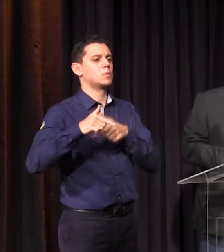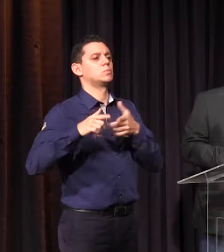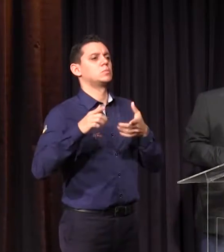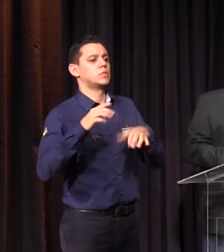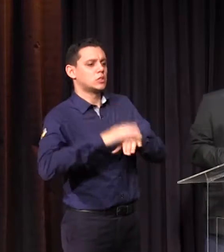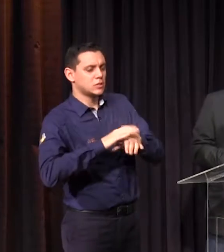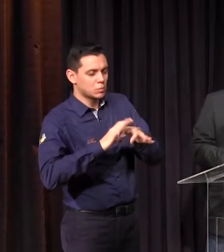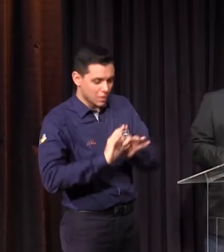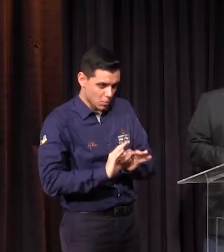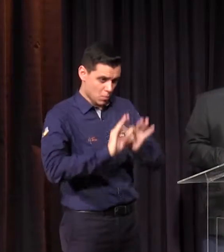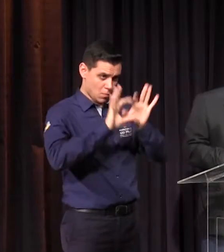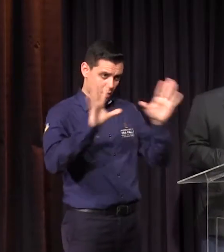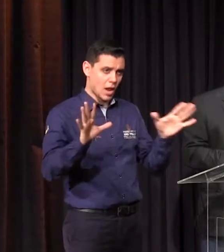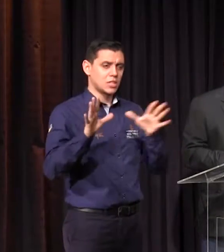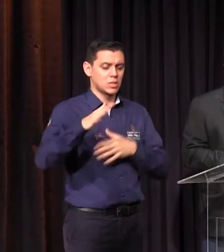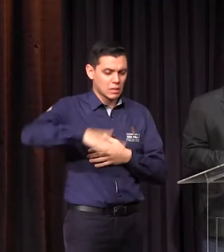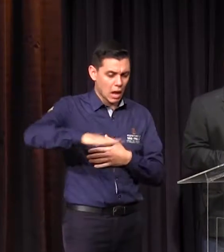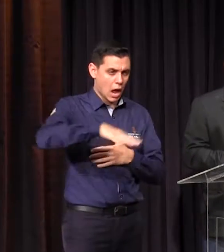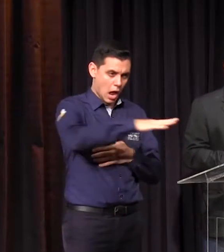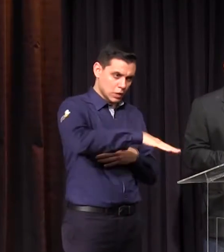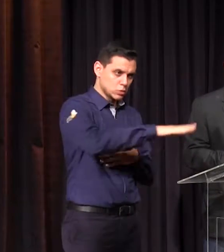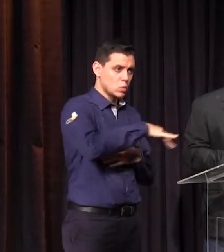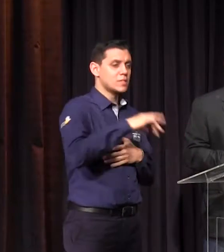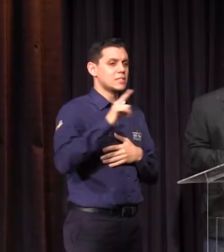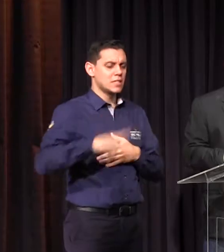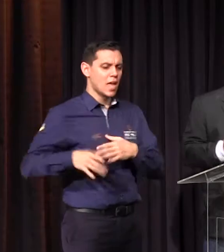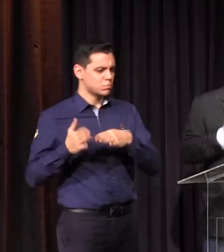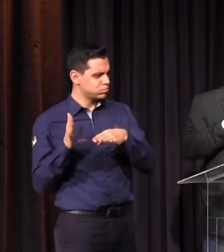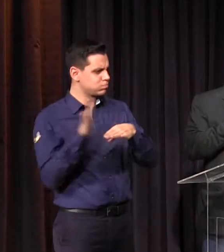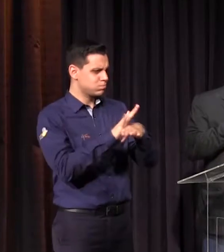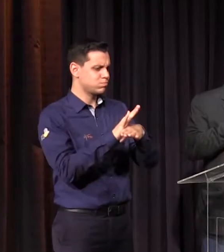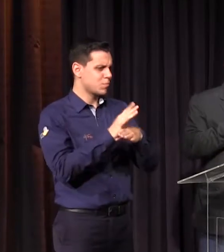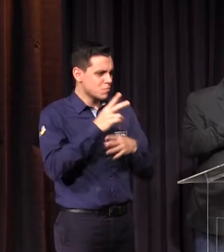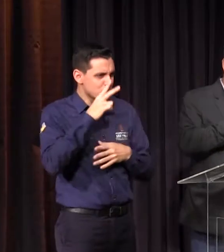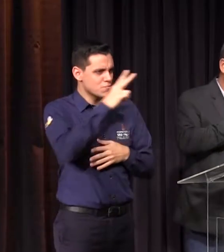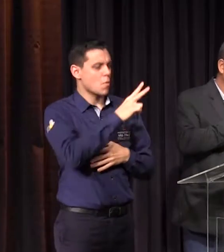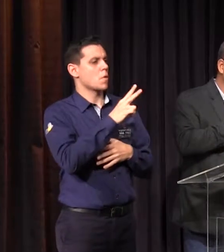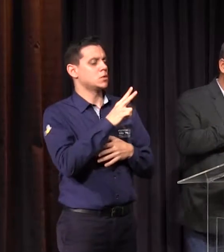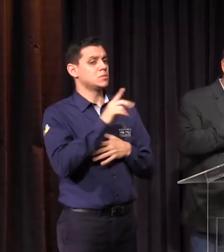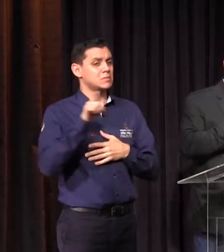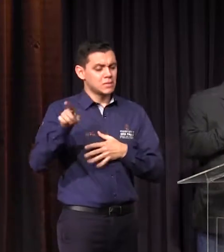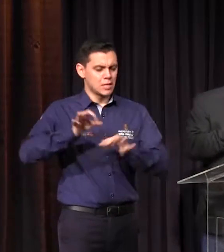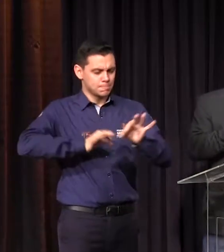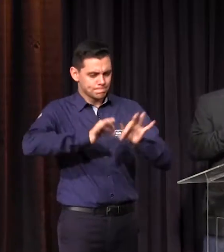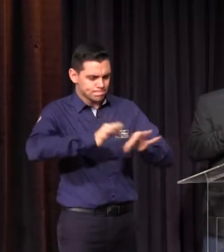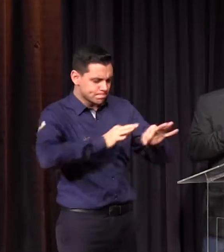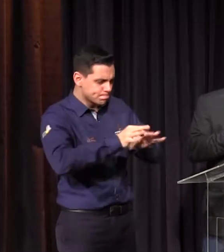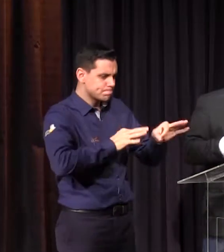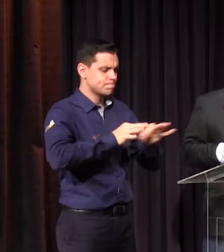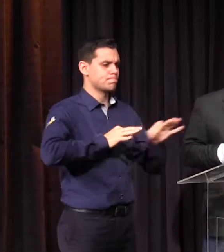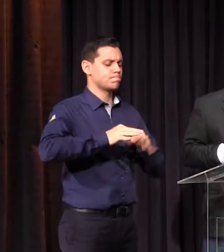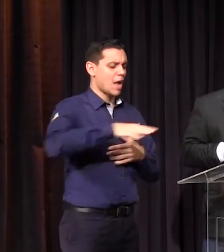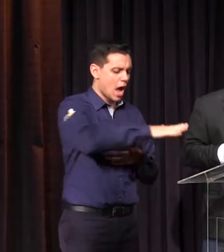que são assim o nosso braço direito na região e são eles que articulam todos assim a região